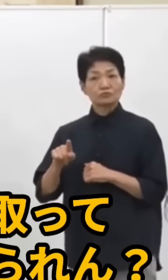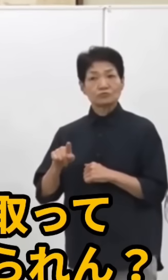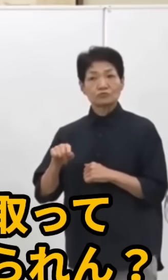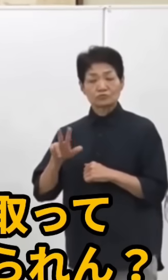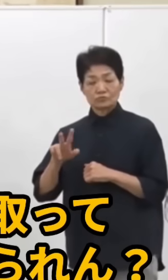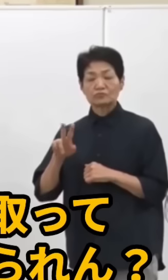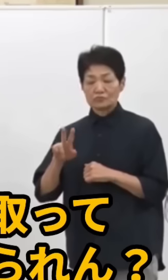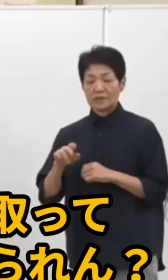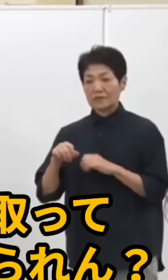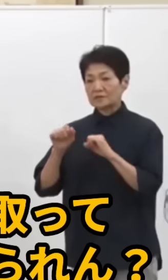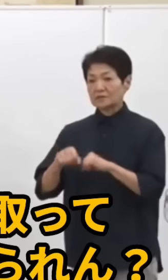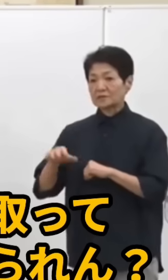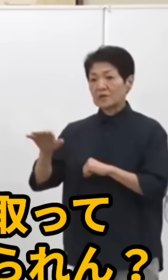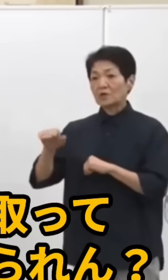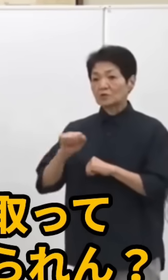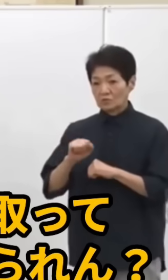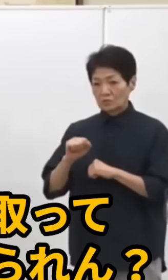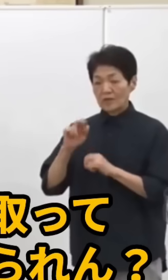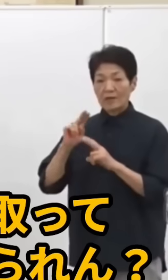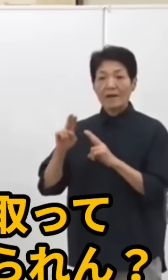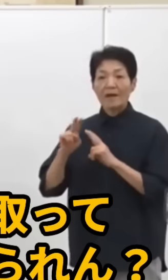ゃないとダメだよっていうようなことをですね、